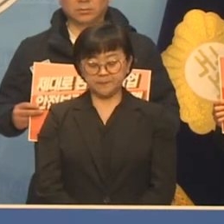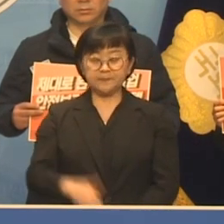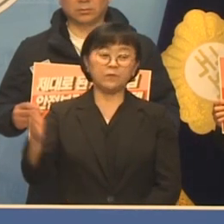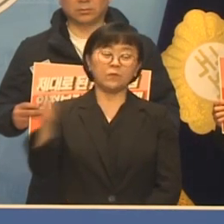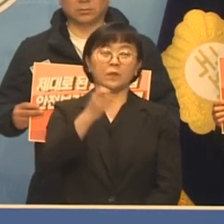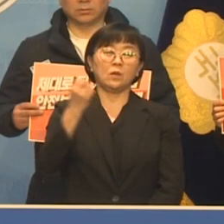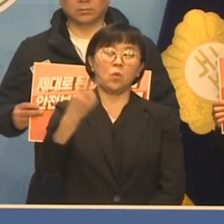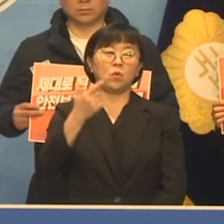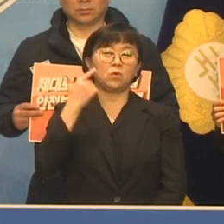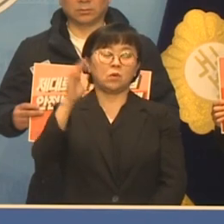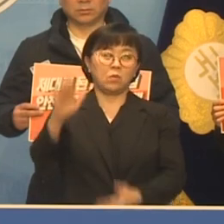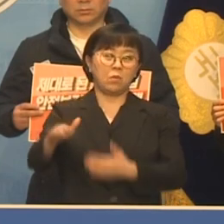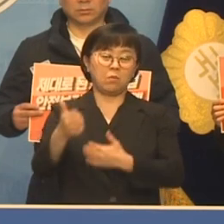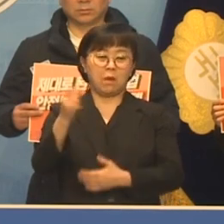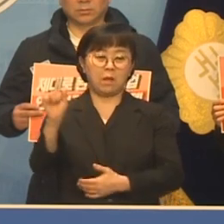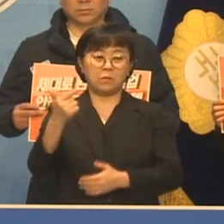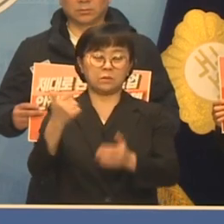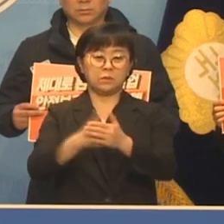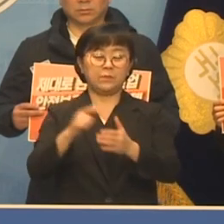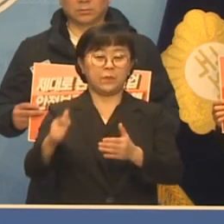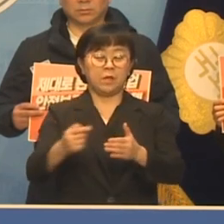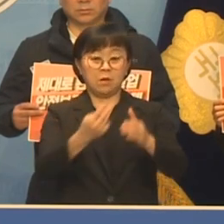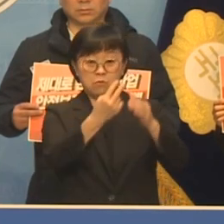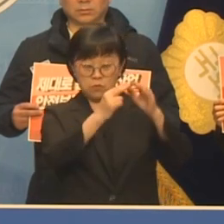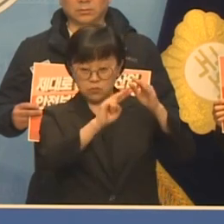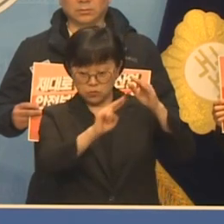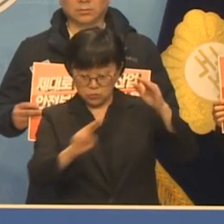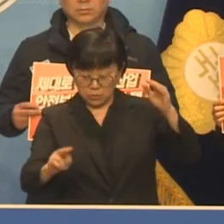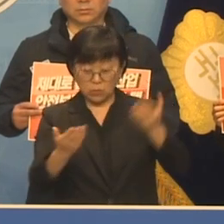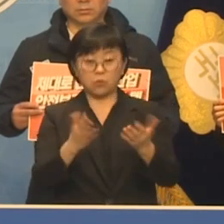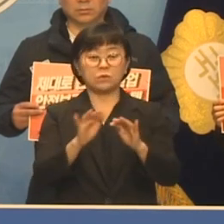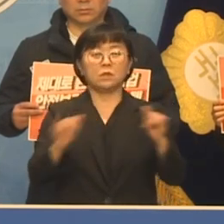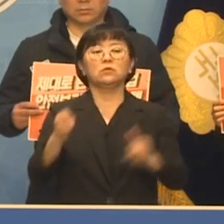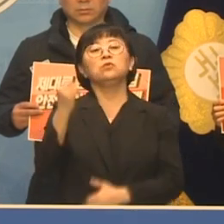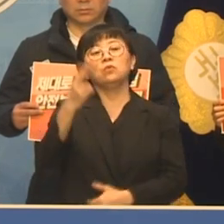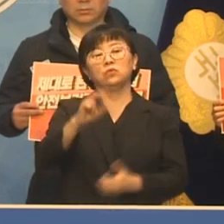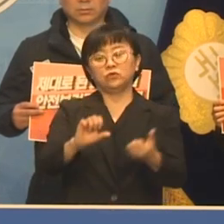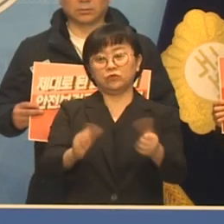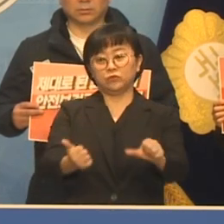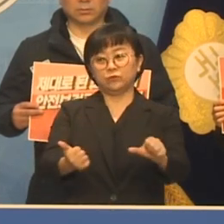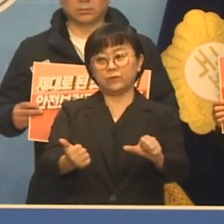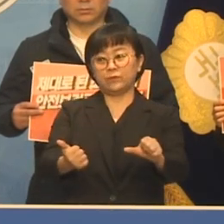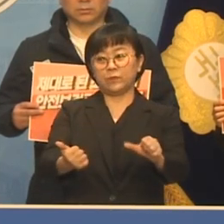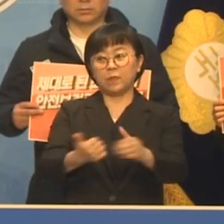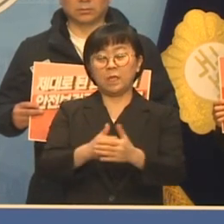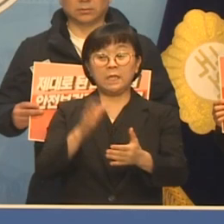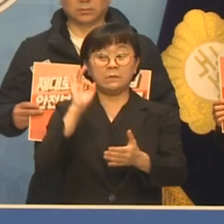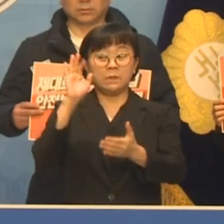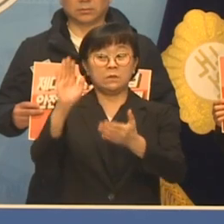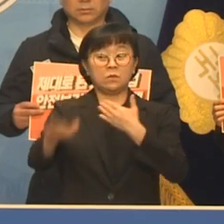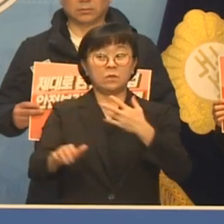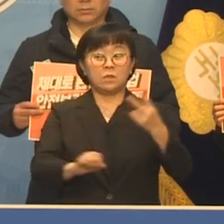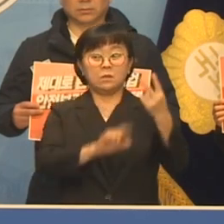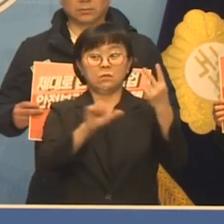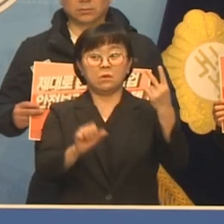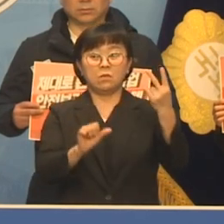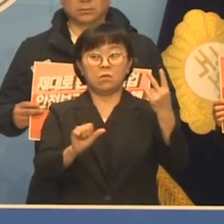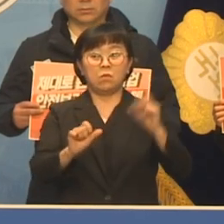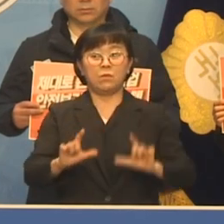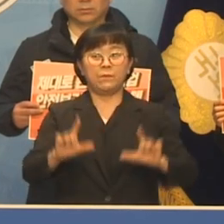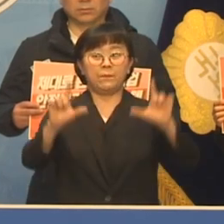그로부터 또 6일 후에 하나오션에서 잠수 작업을 하던 노동자가 또 생을 달리했고 그 10일 후인 2월